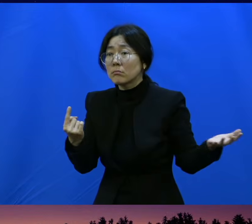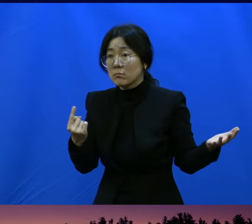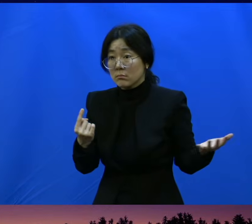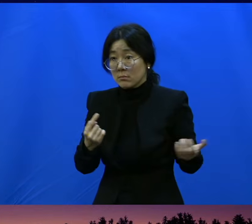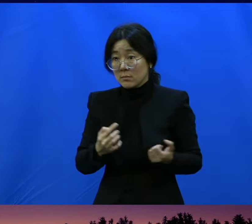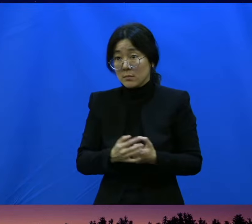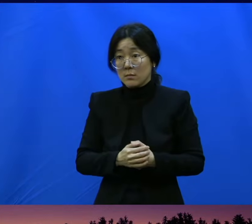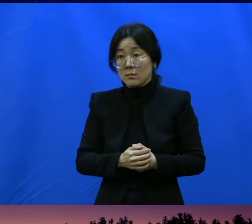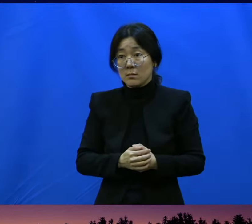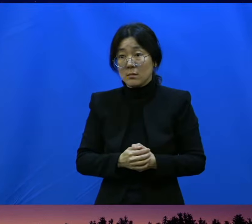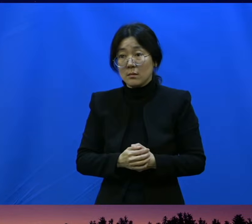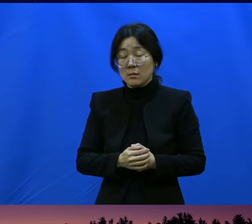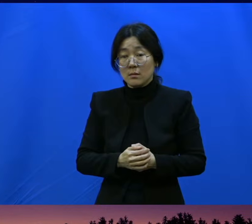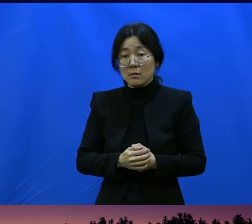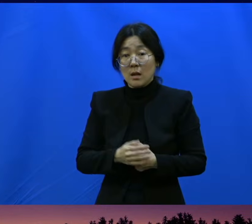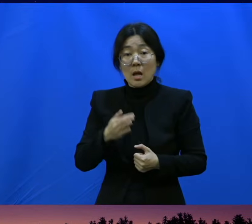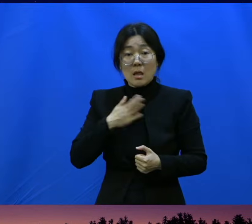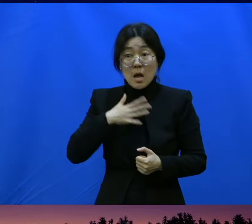남는 겁니다.